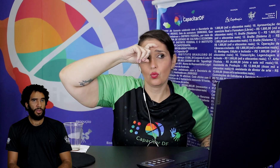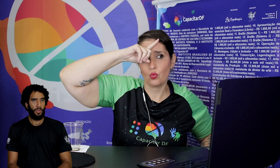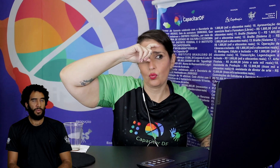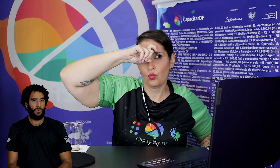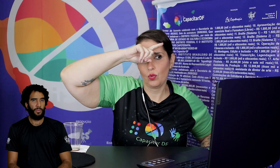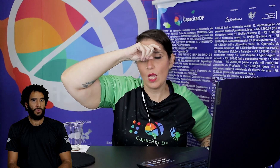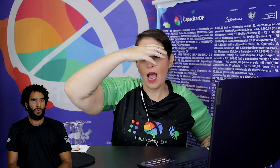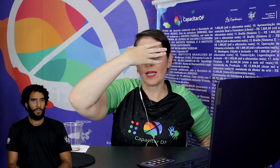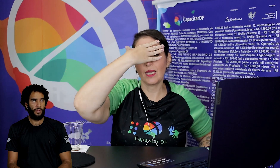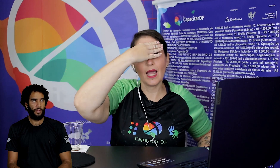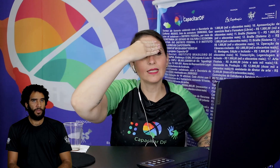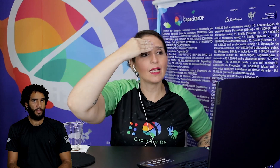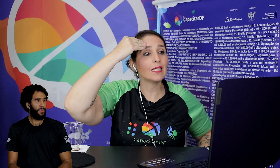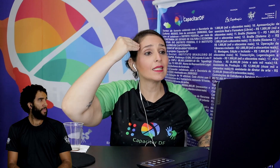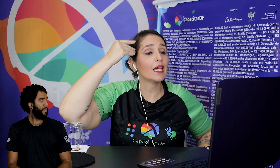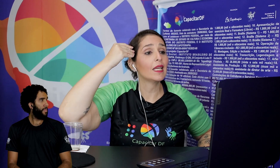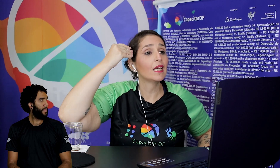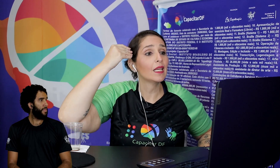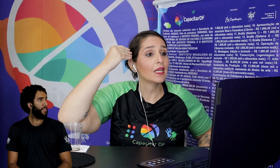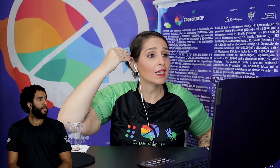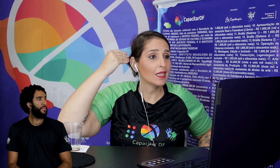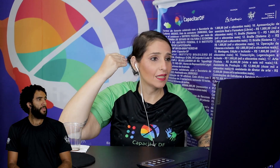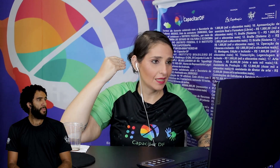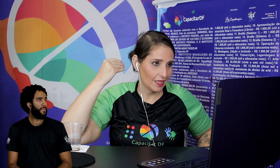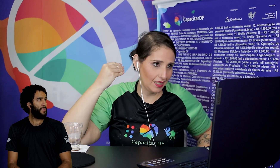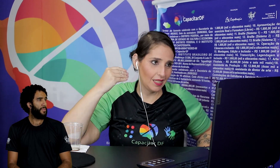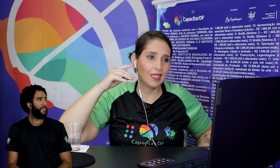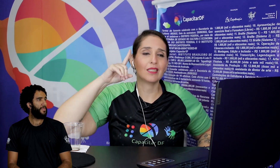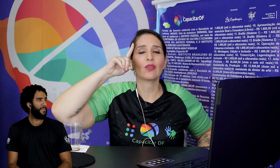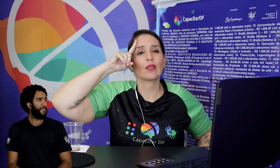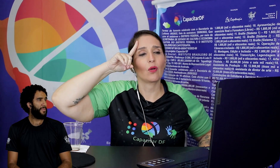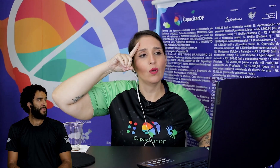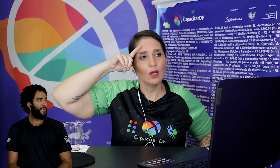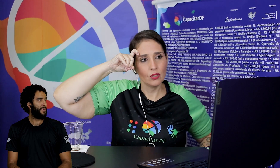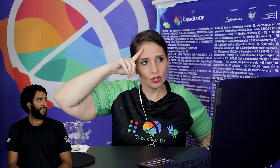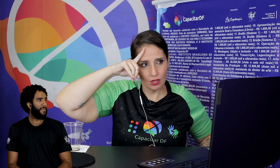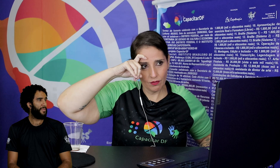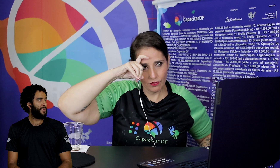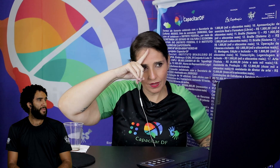difícil. Aqui é esquecer. Isso. Então,